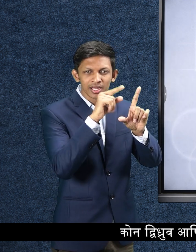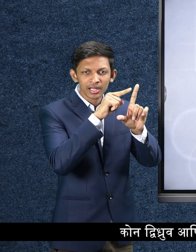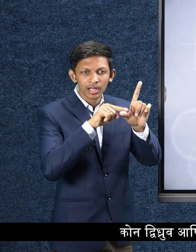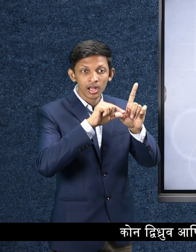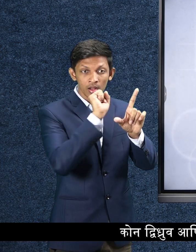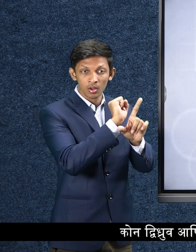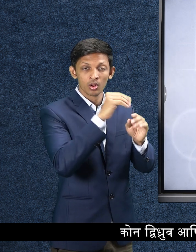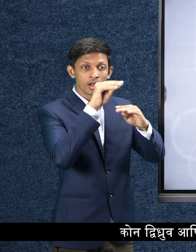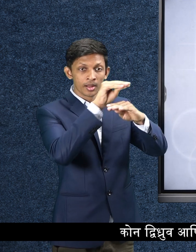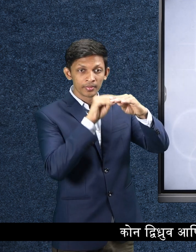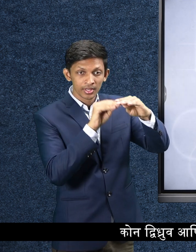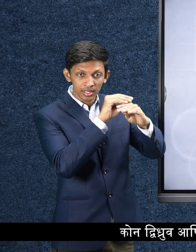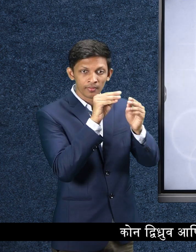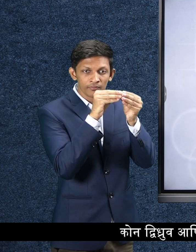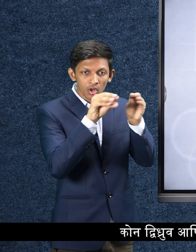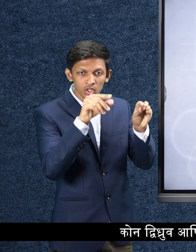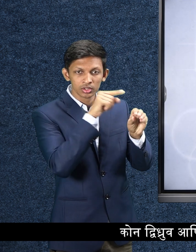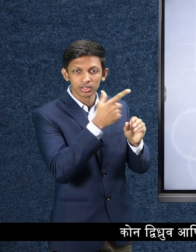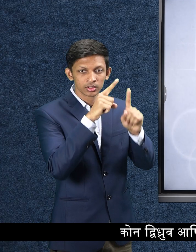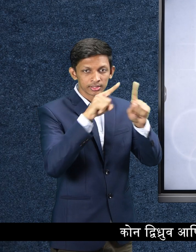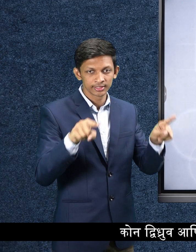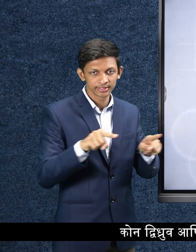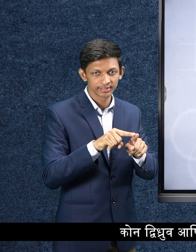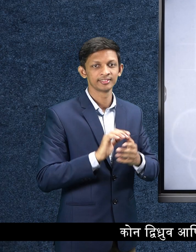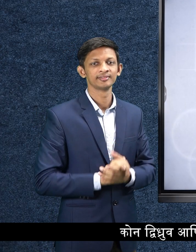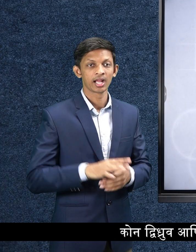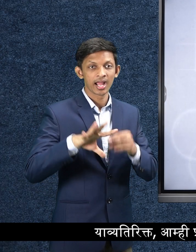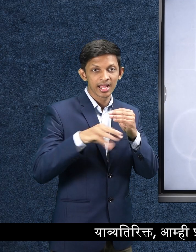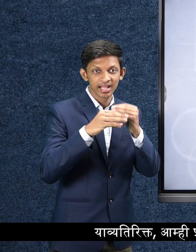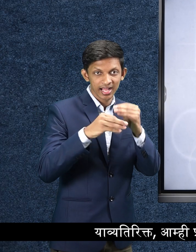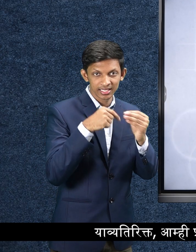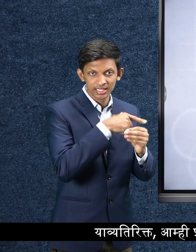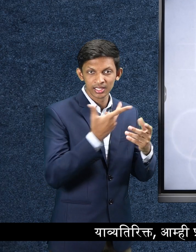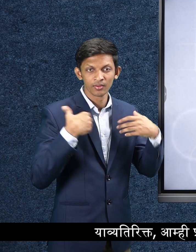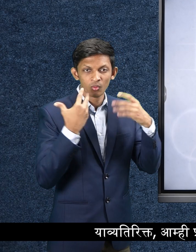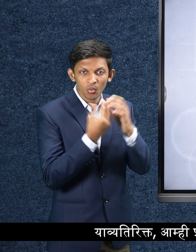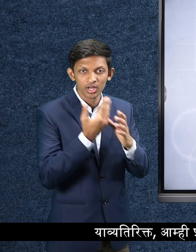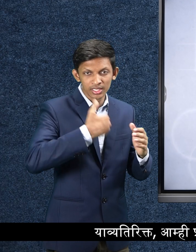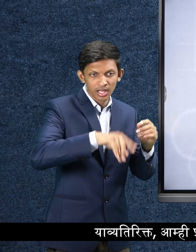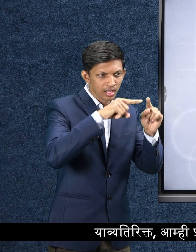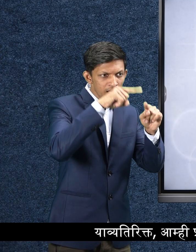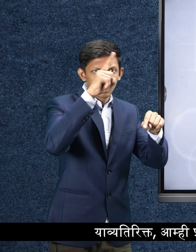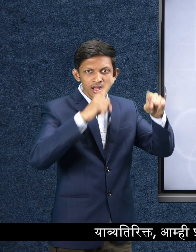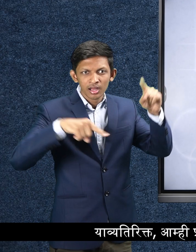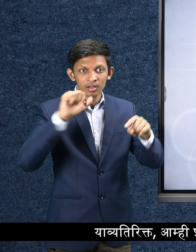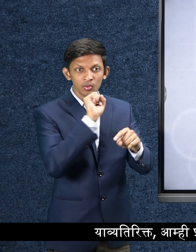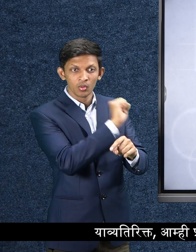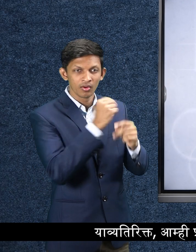आणि त्रिकोणातील बाजूंचे आनुपातिक विभाजन. या व्यतिरिक्त आम्ही प्रसिद्ध पायथागोरस